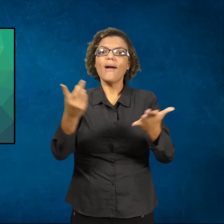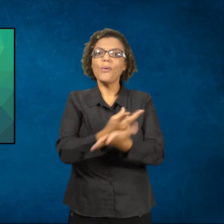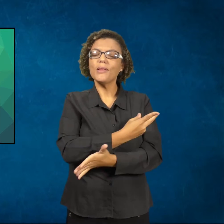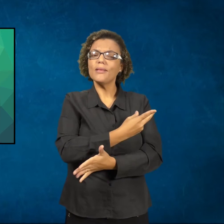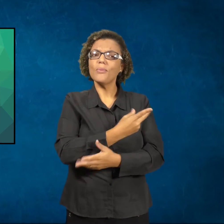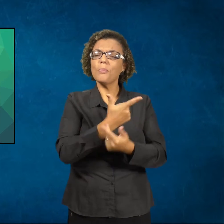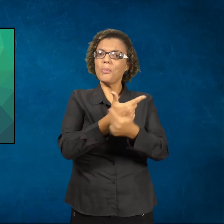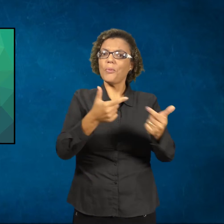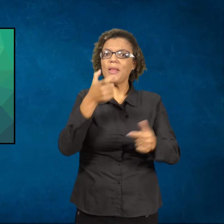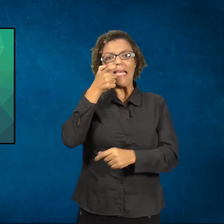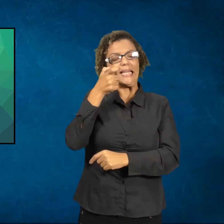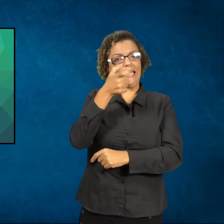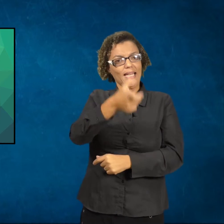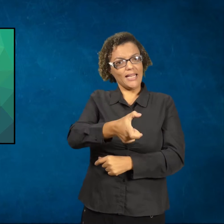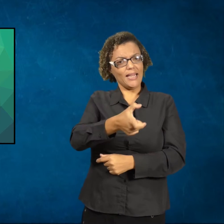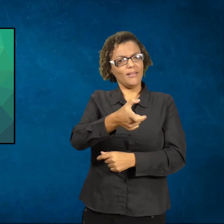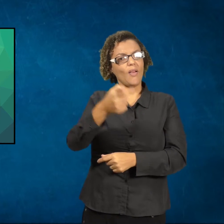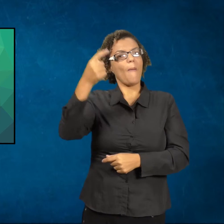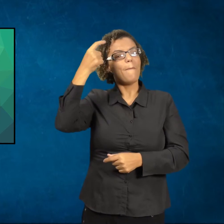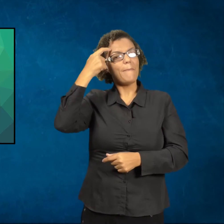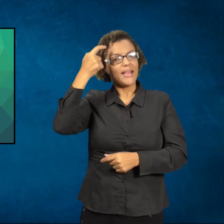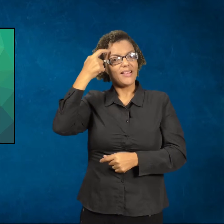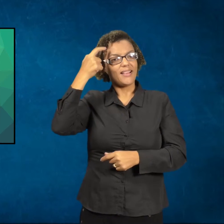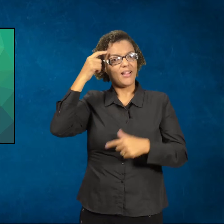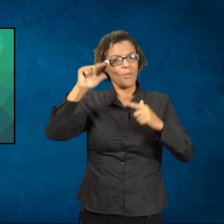de vista da ação,